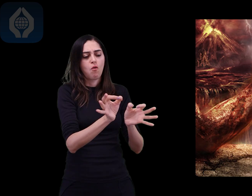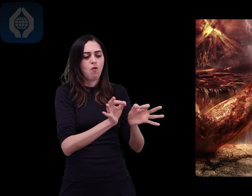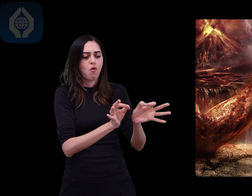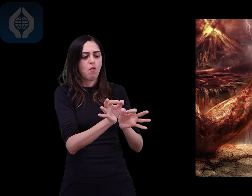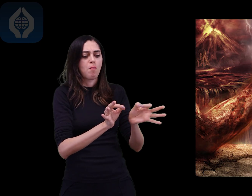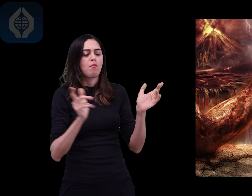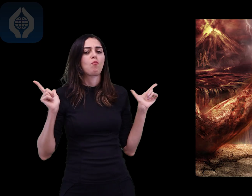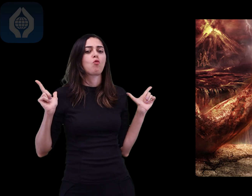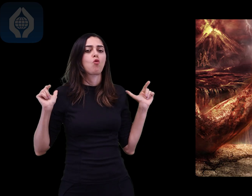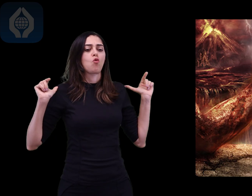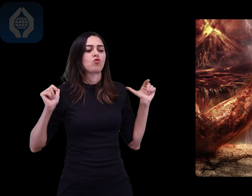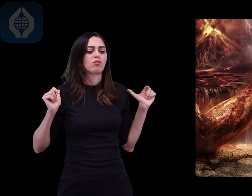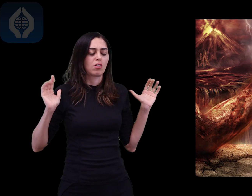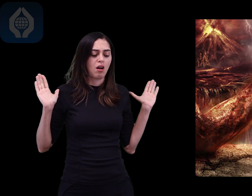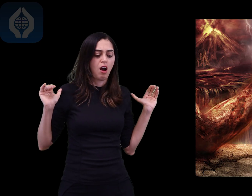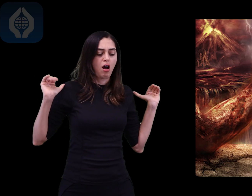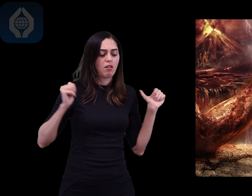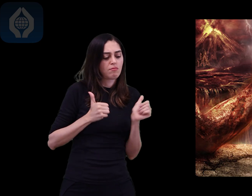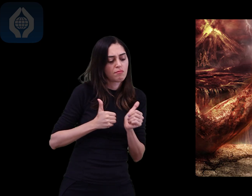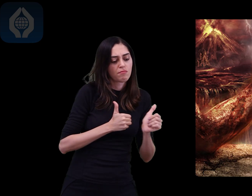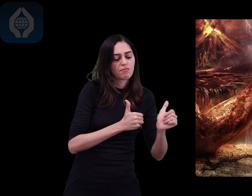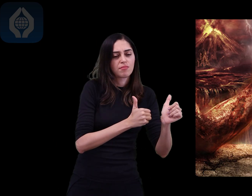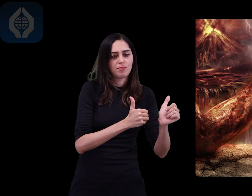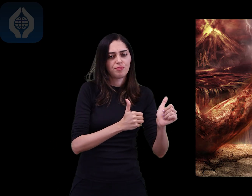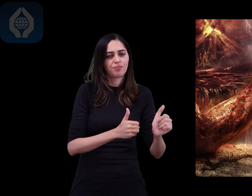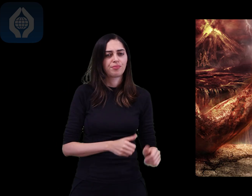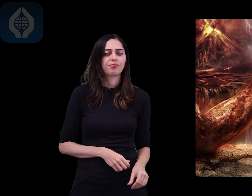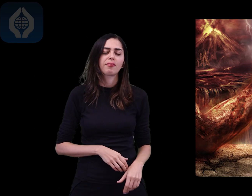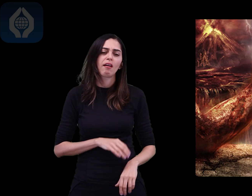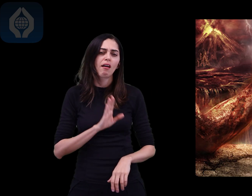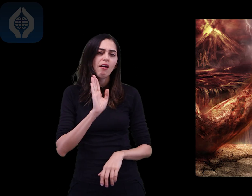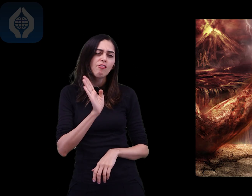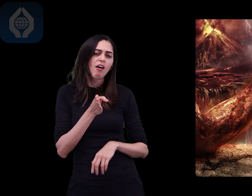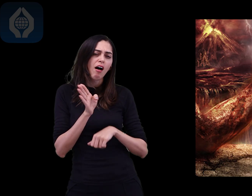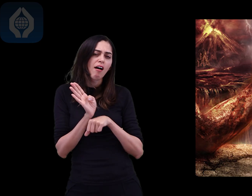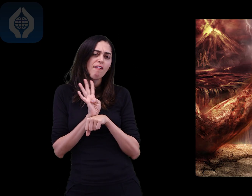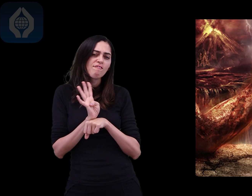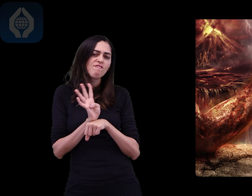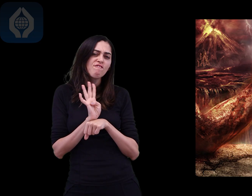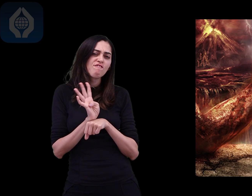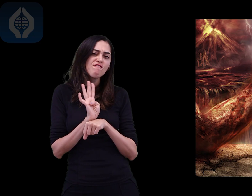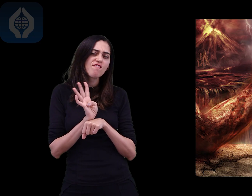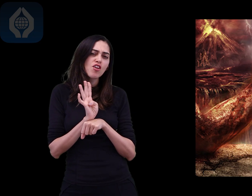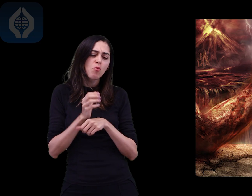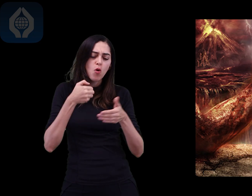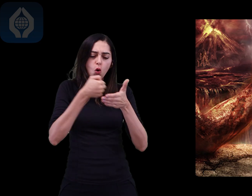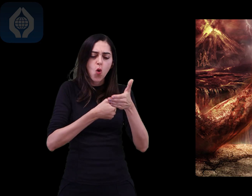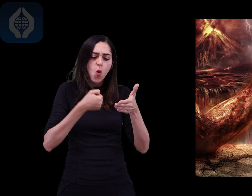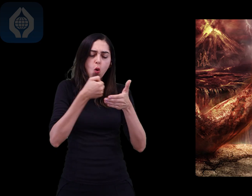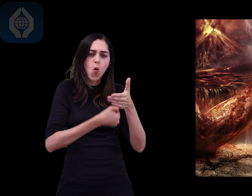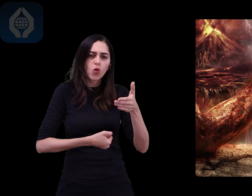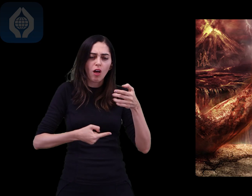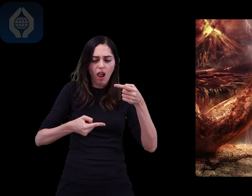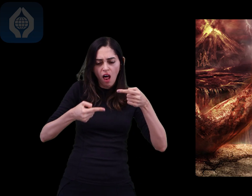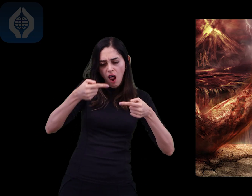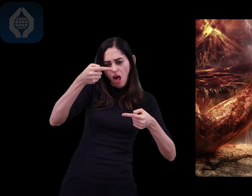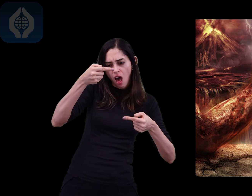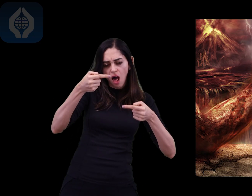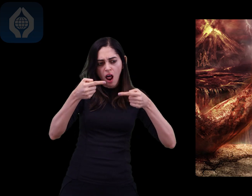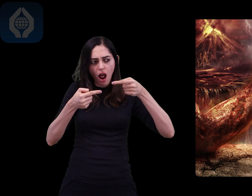Você já deve ter visto filmes ou vídeos que apresentam a luta entre as tão faladas forças do bem e do mal.